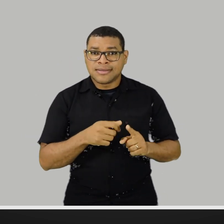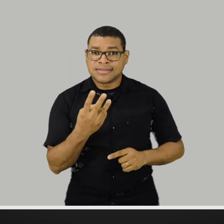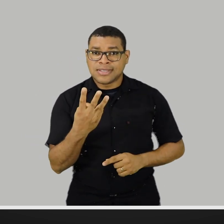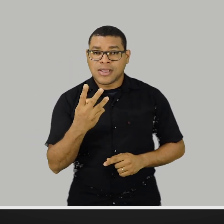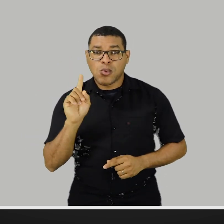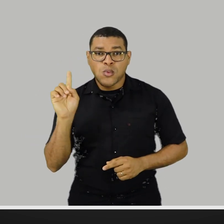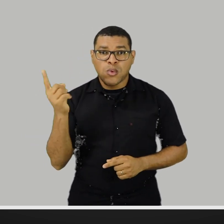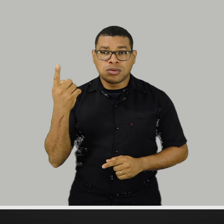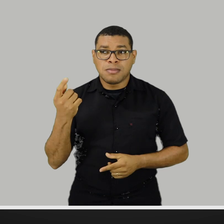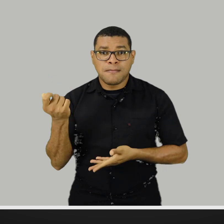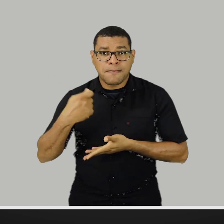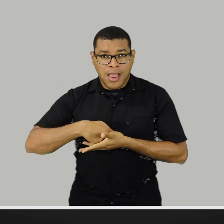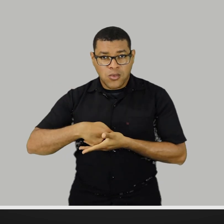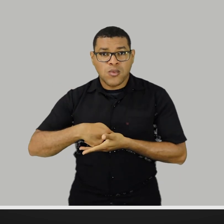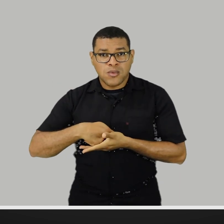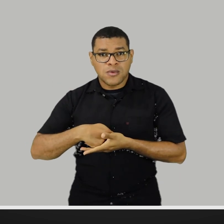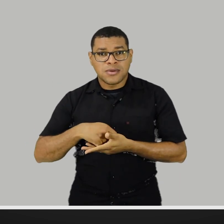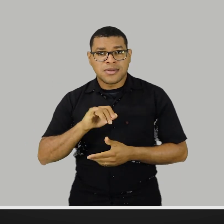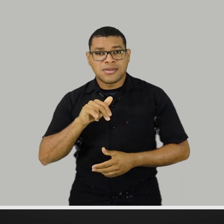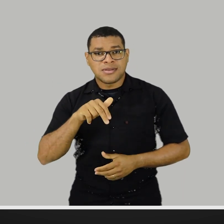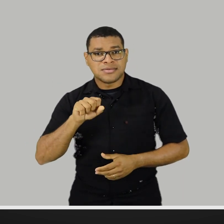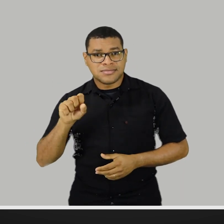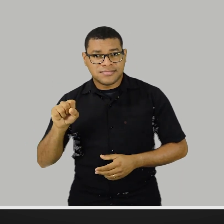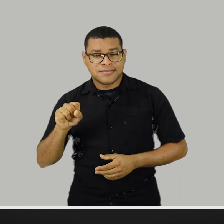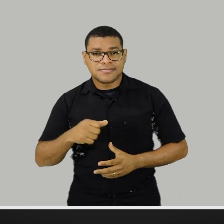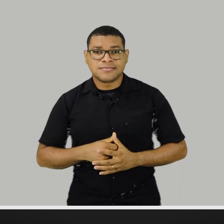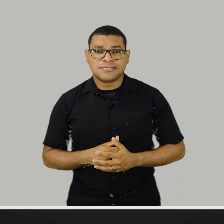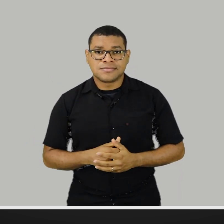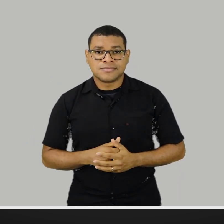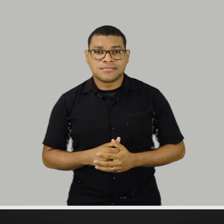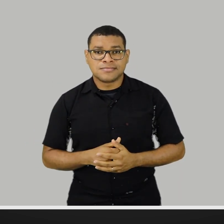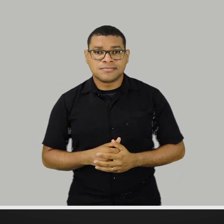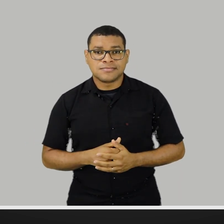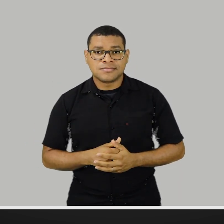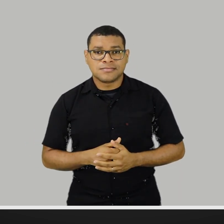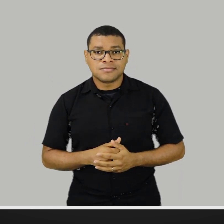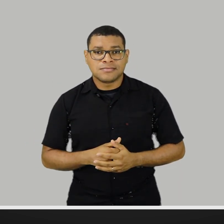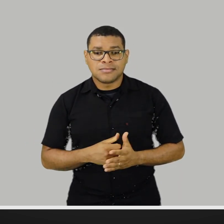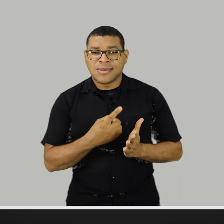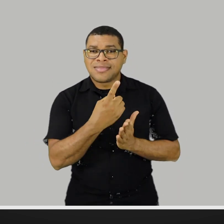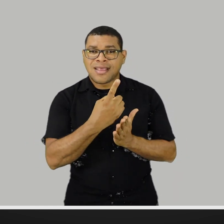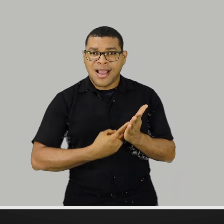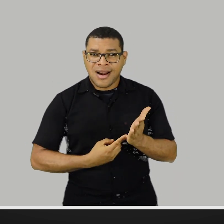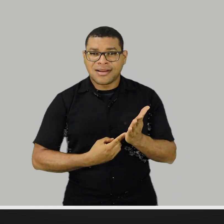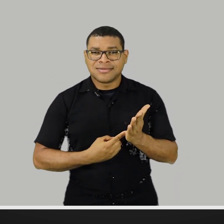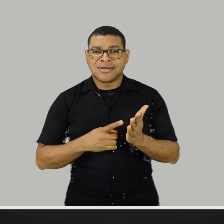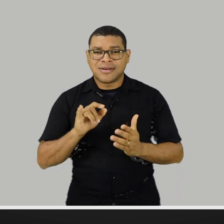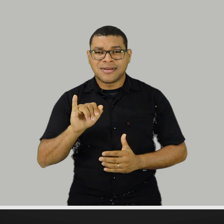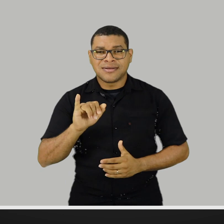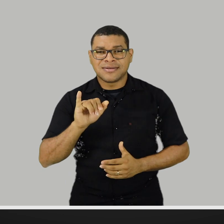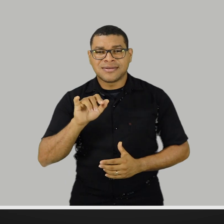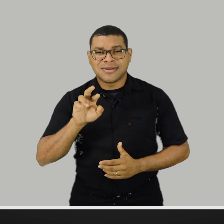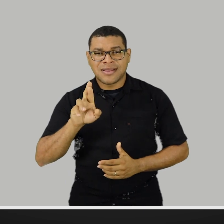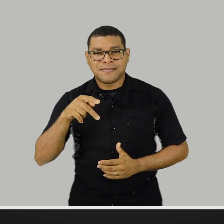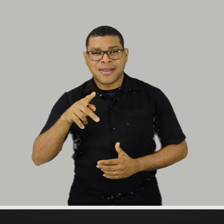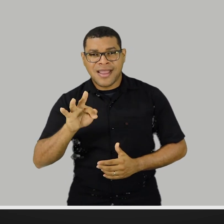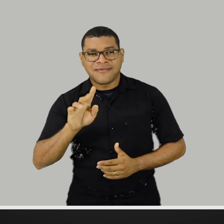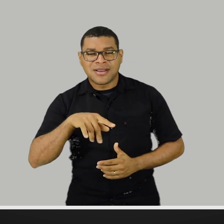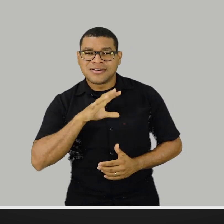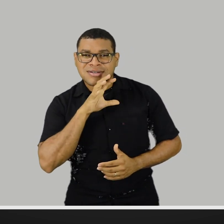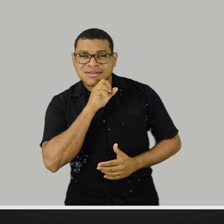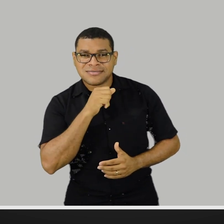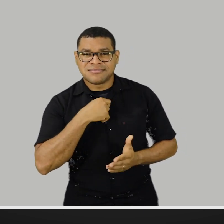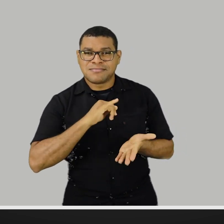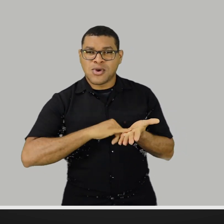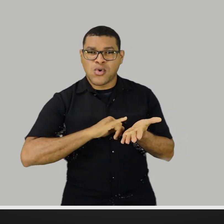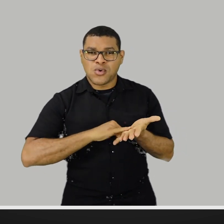benefício fornecido pelo INSS e B declaração do IRPF acompanhada do recibo de entrega a Receita